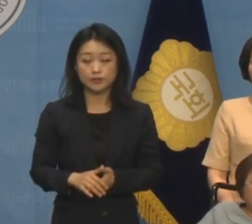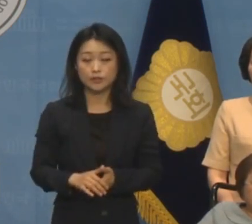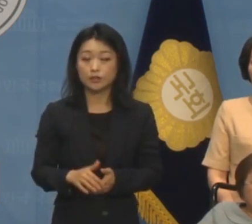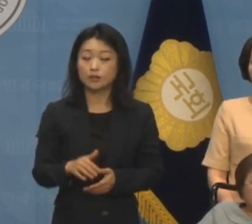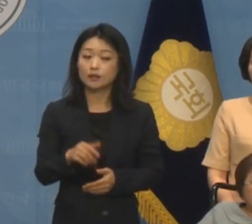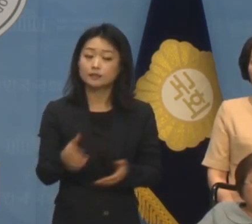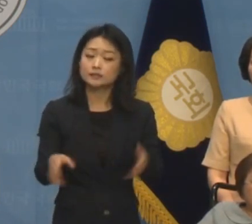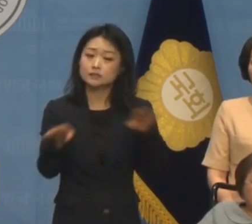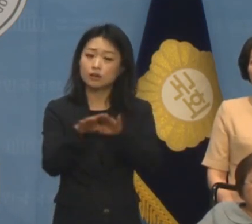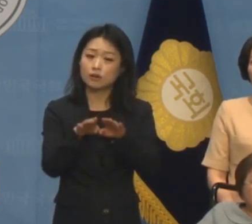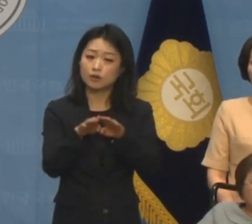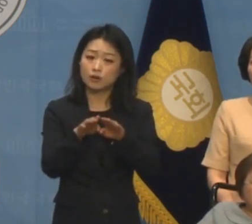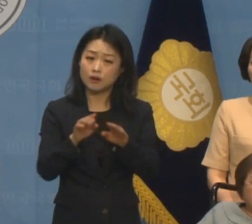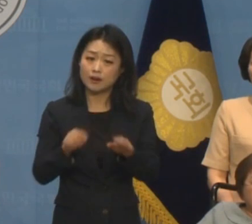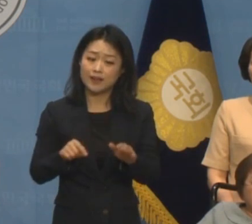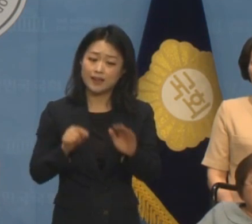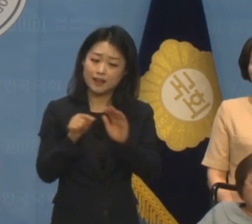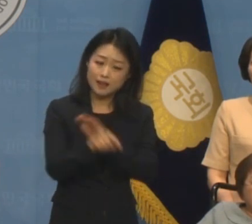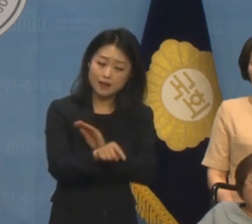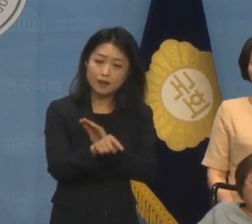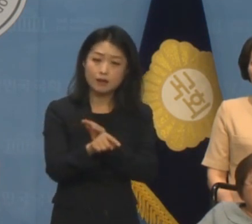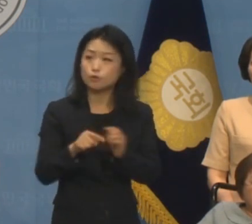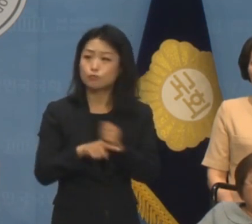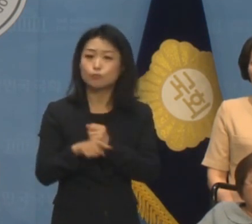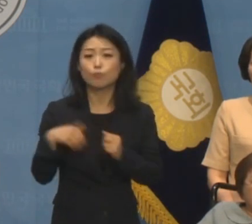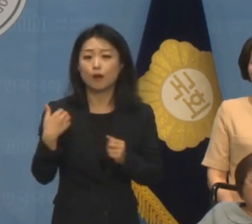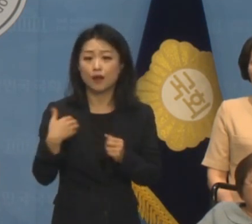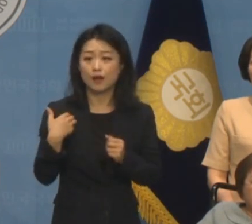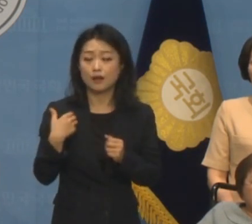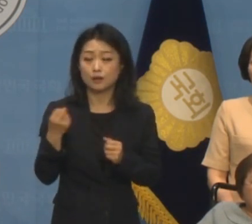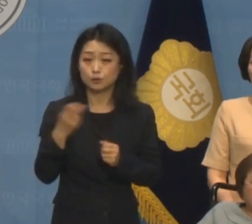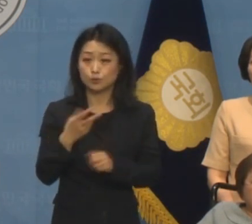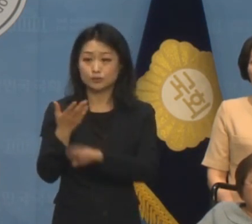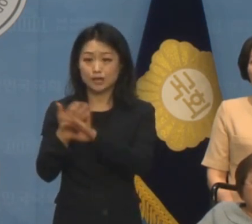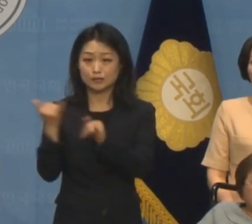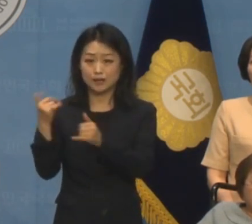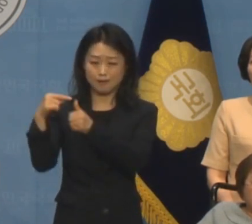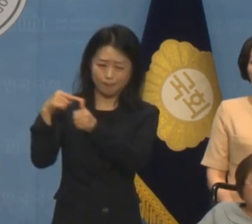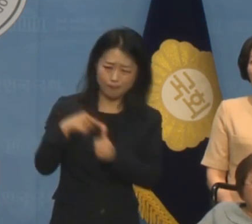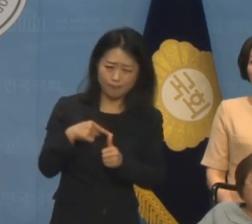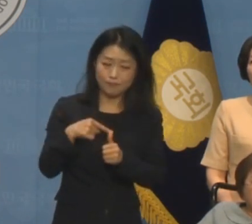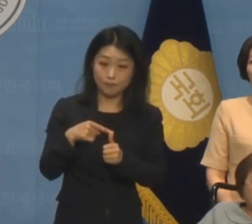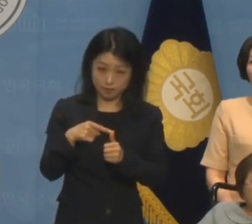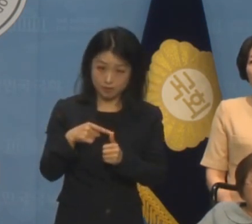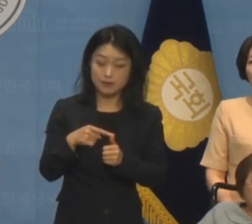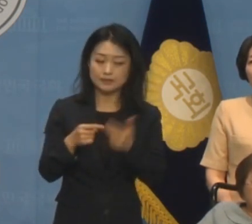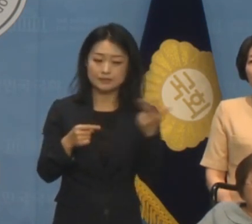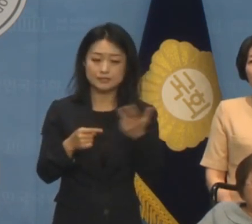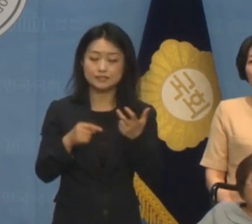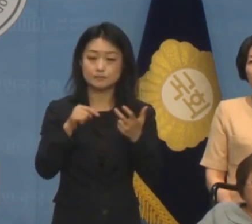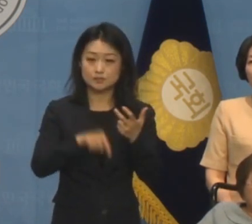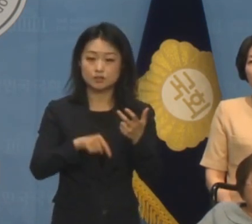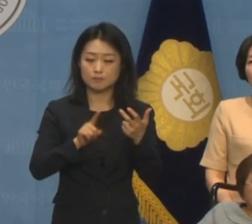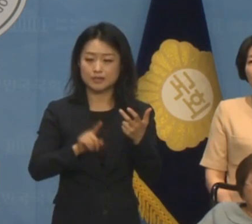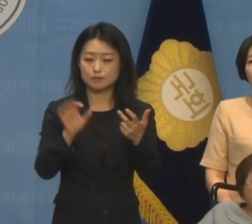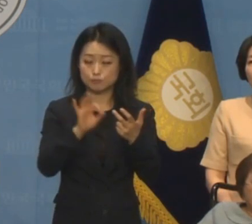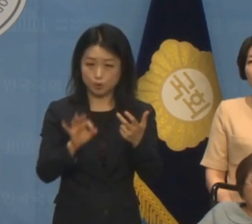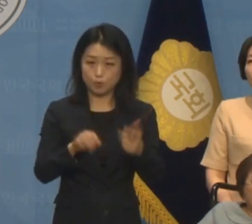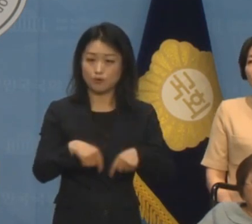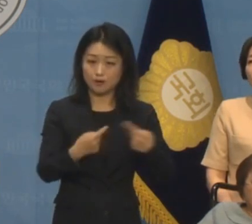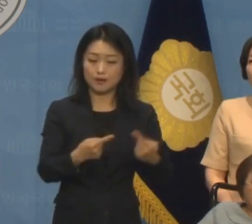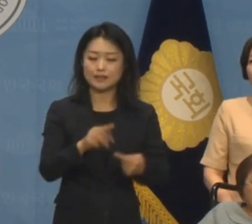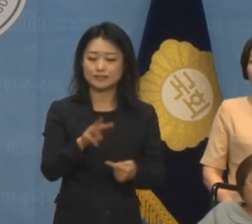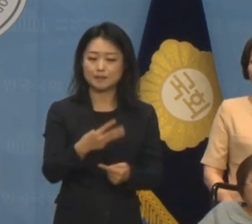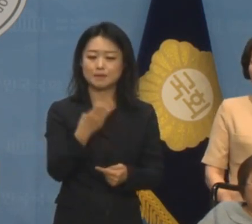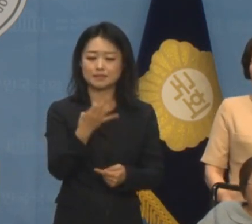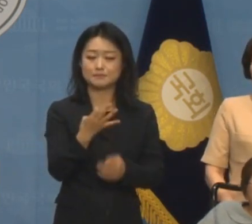이들은 왜 시설에 입소했는지도 모르겠거니와 타인에 의해 시설에 들어간 사람 70.1%,